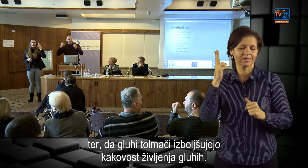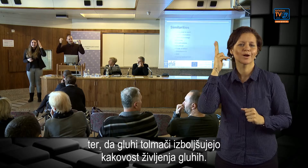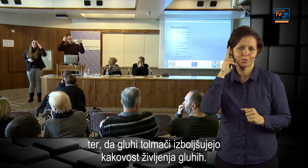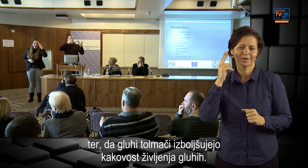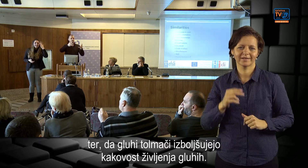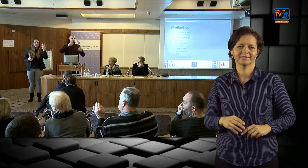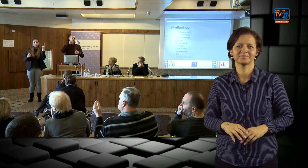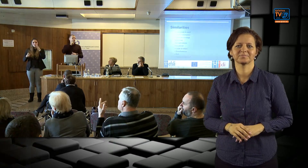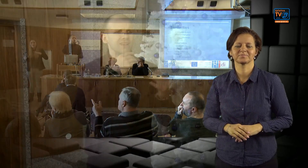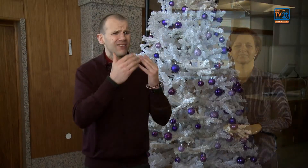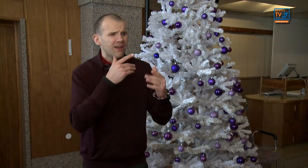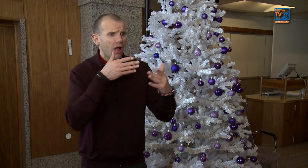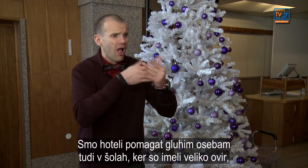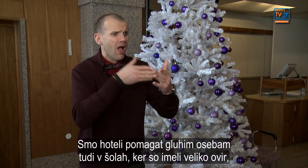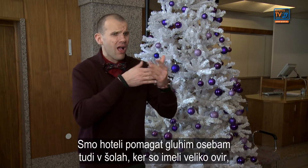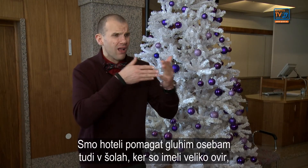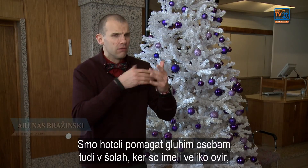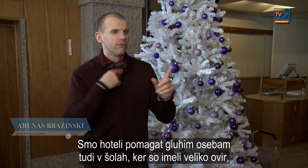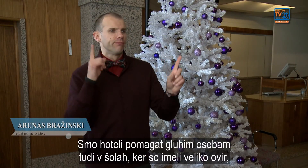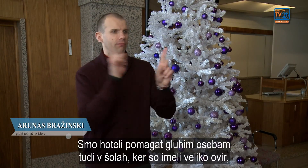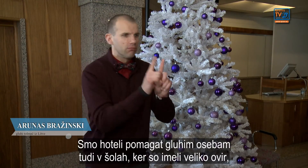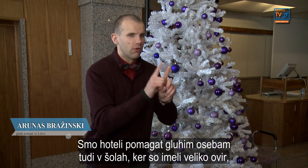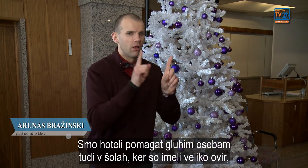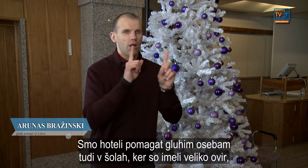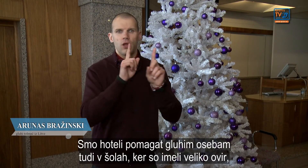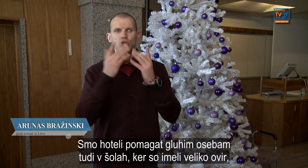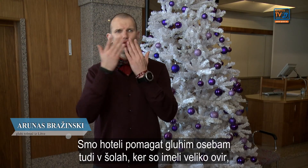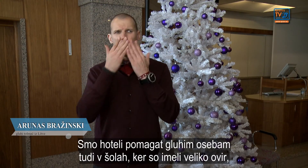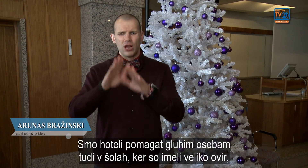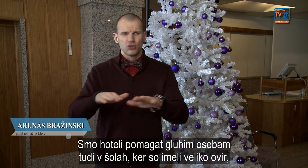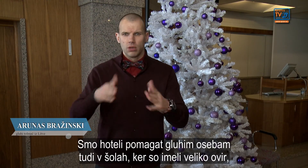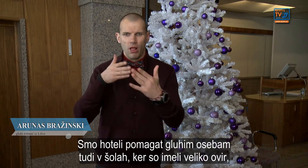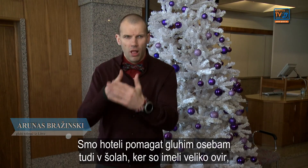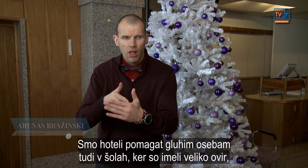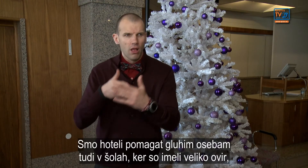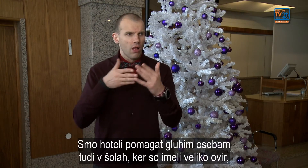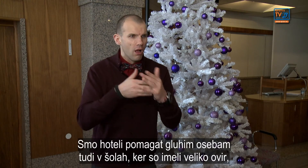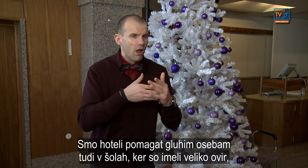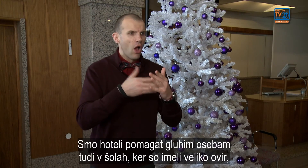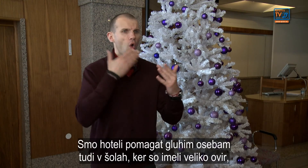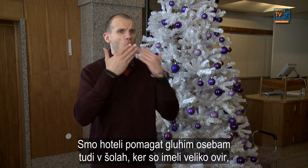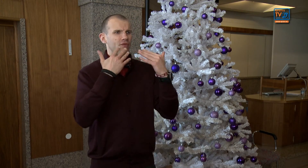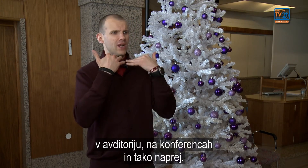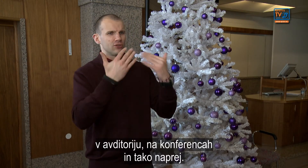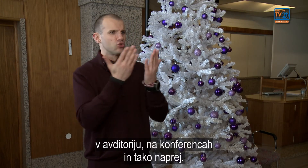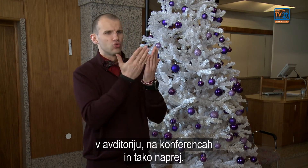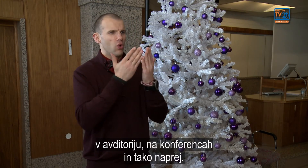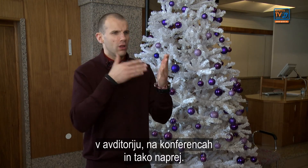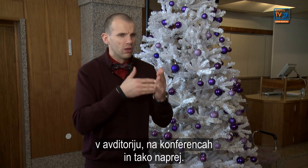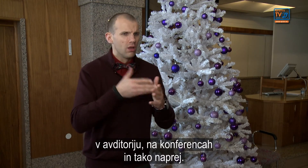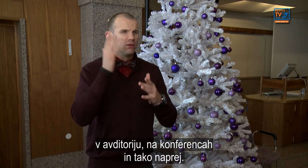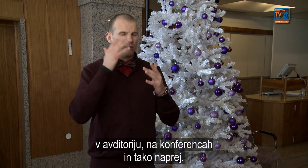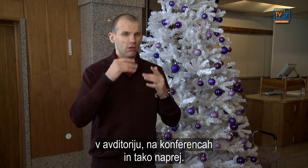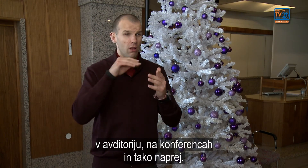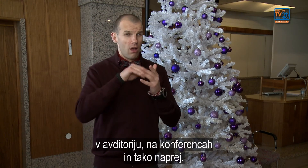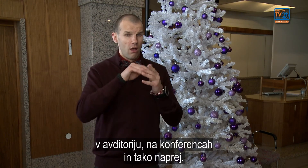gluhih. Regionalni znakovni jezik, oziroma potem smo hodili pomagati gluhim osebam tudi v šolah, pa smo